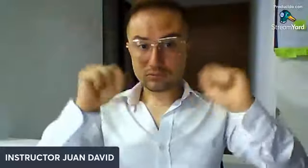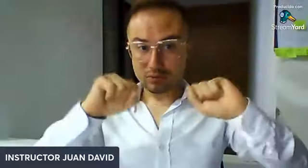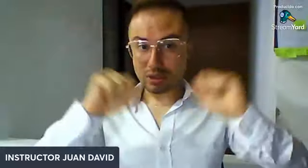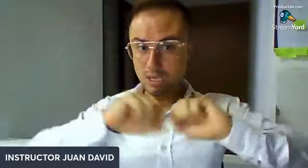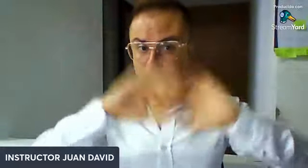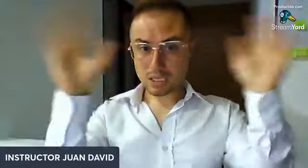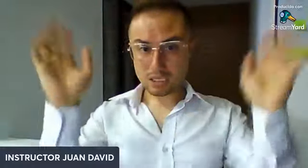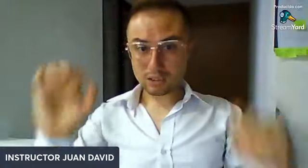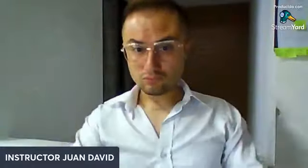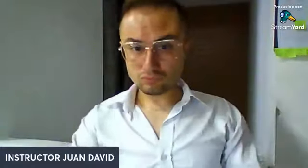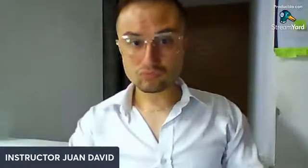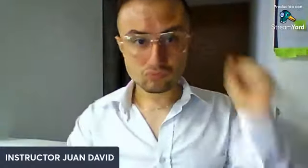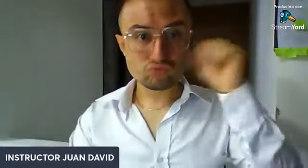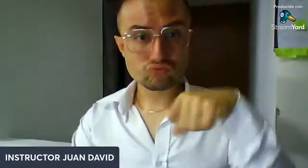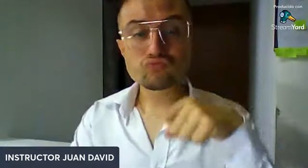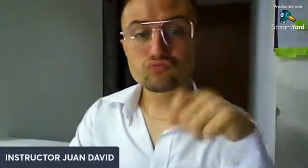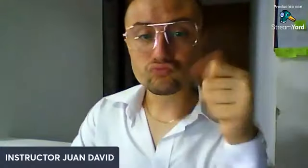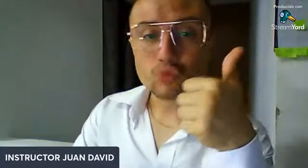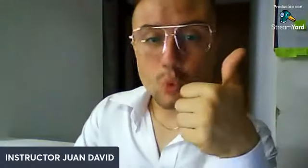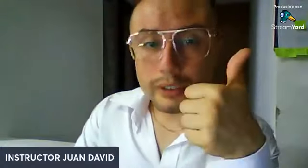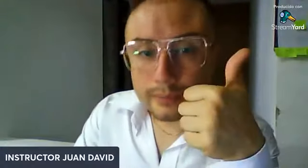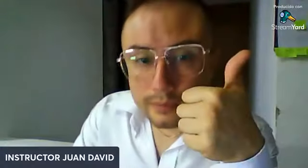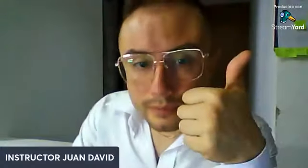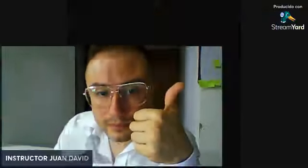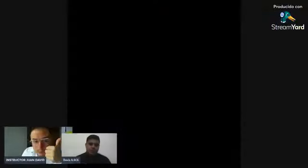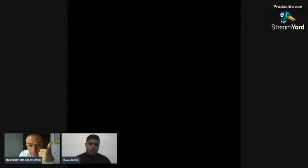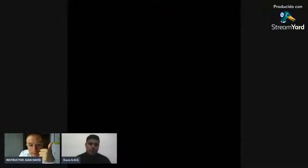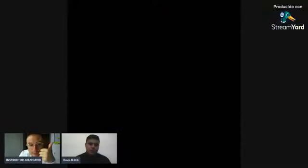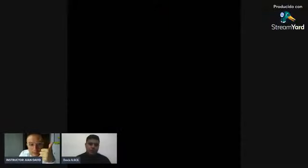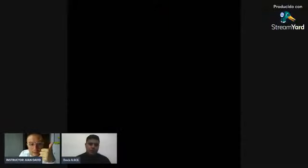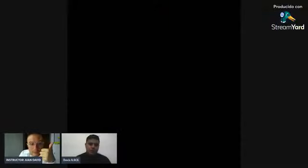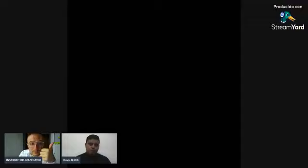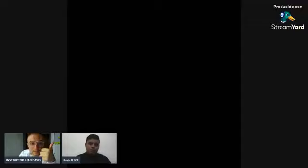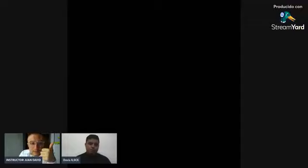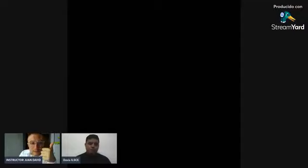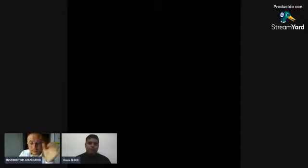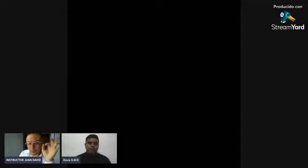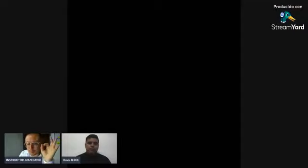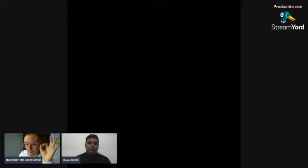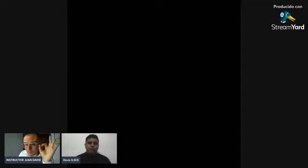Sí, claro que sí lo puedo hacer de nuevo. Sí, ok.